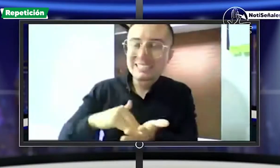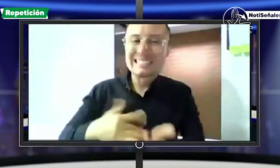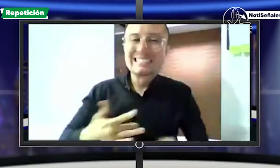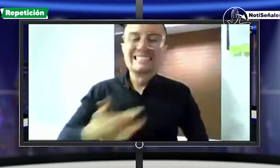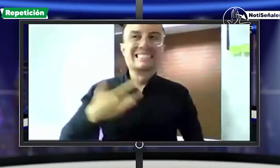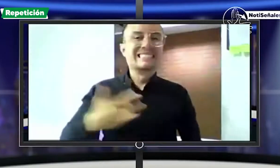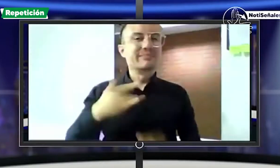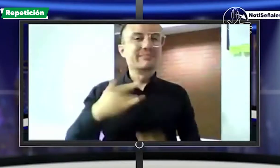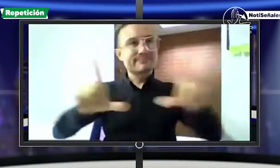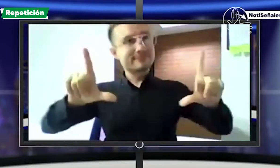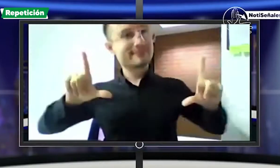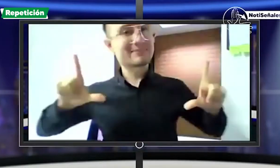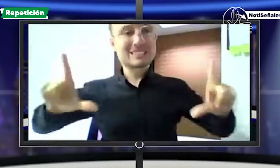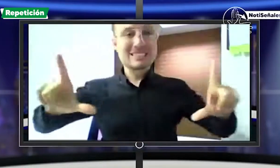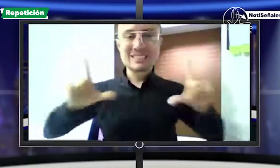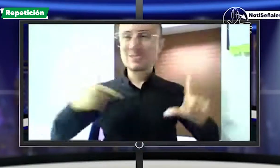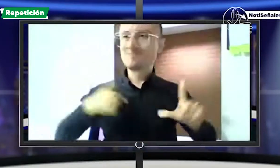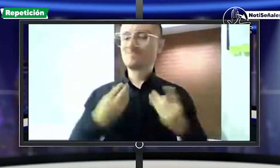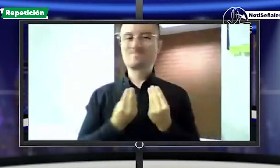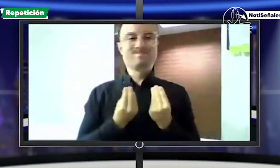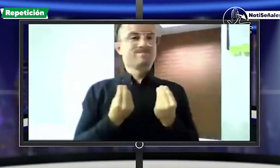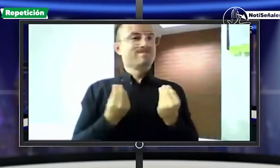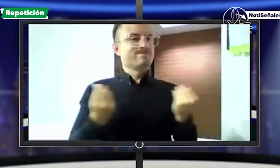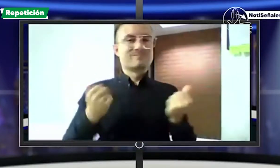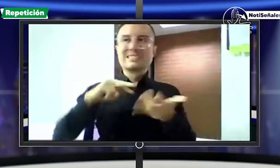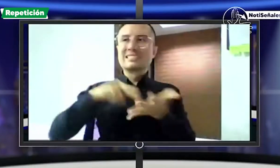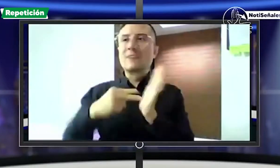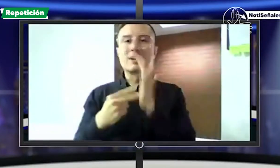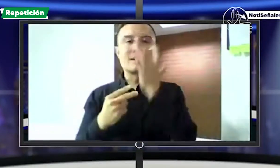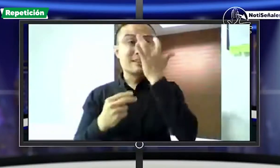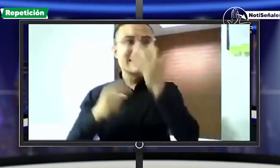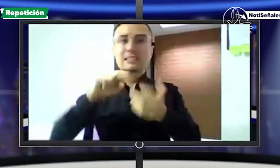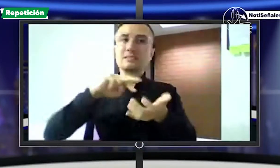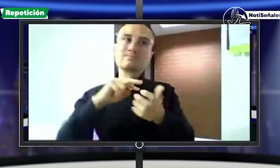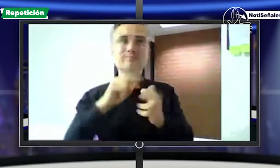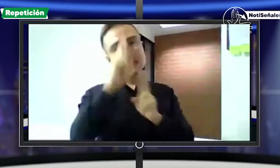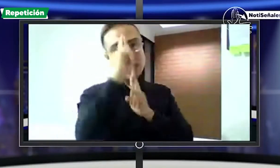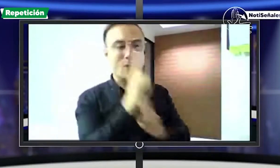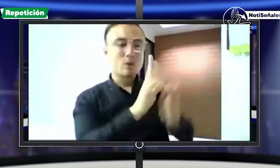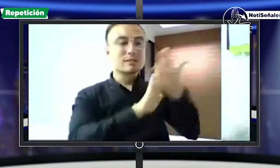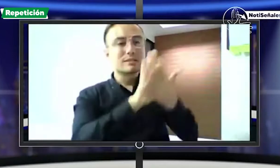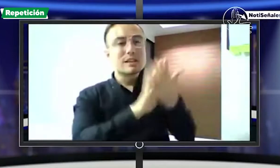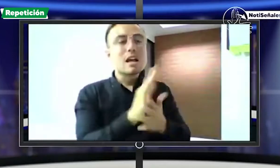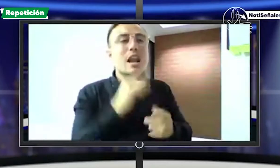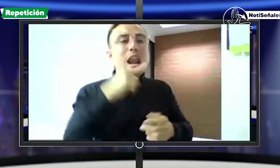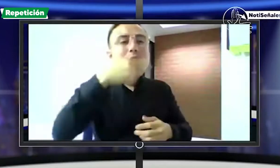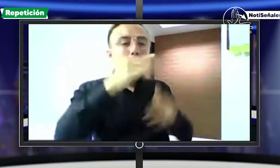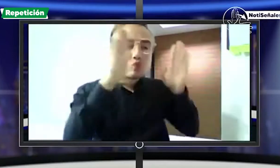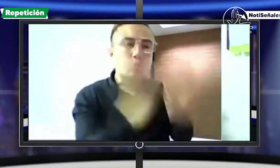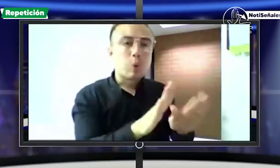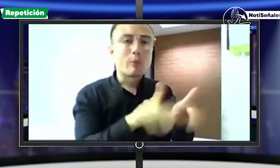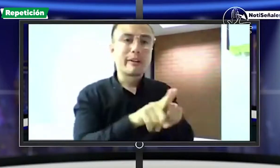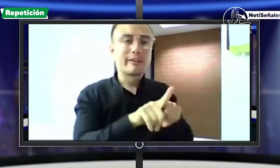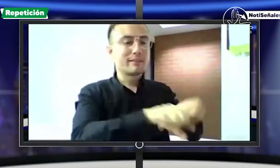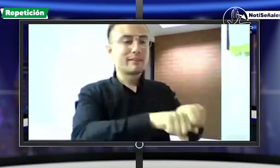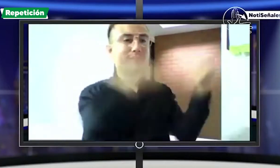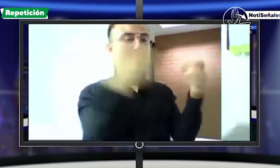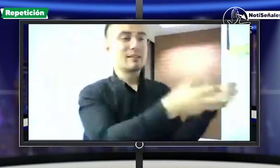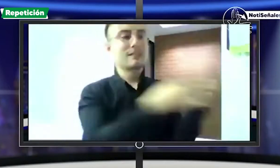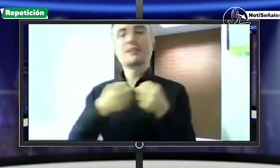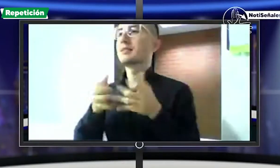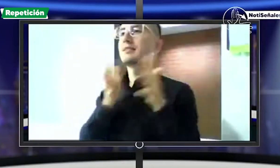Entonces pues nosotros nuevamente estamos en estas porque notamos que quienes están llevando como ese protagonismo